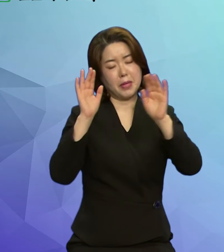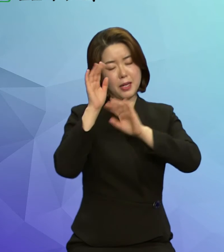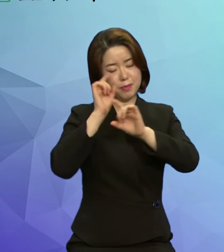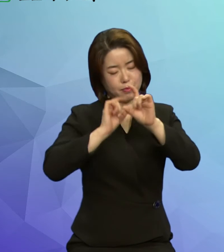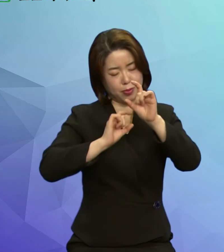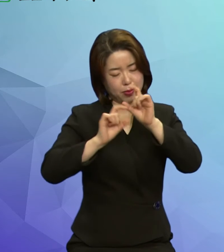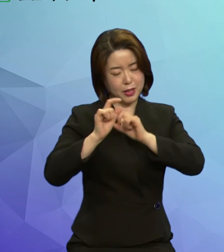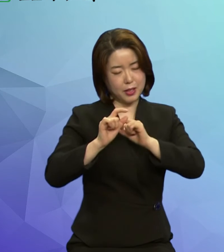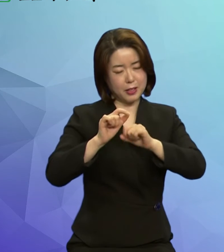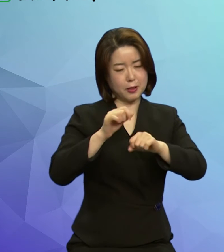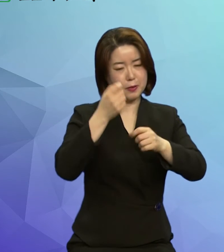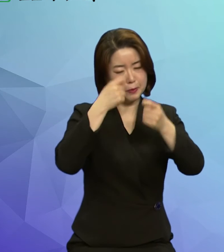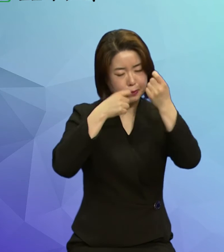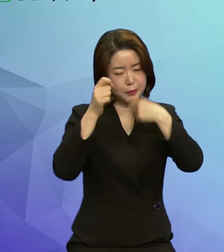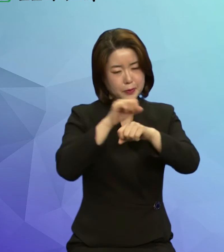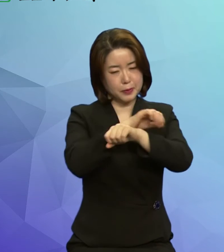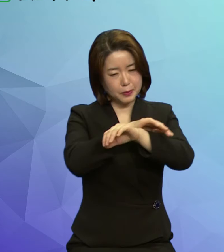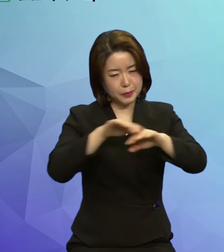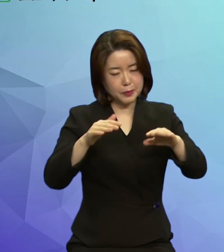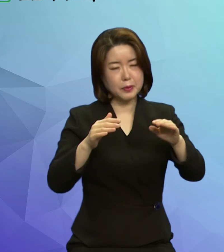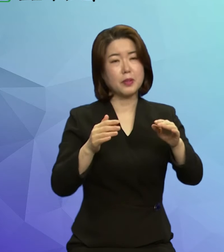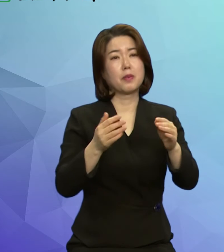서로 용서하고 화해했다는 거죠.